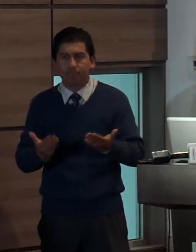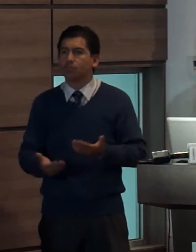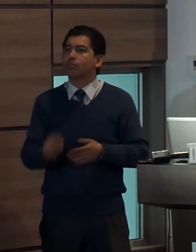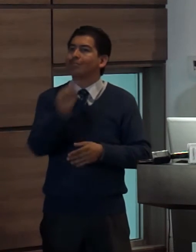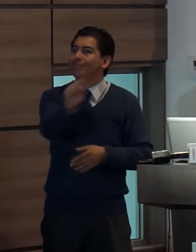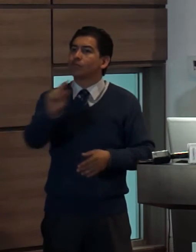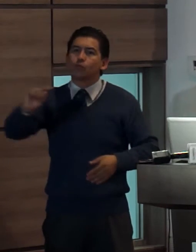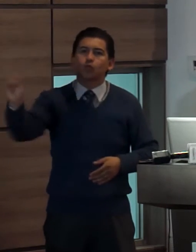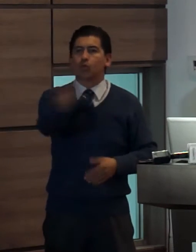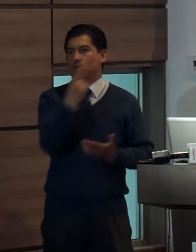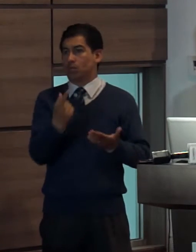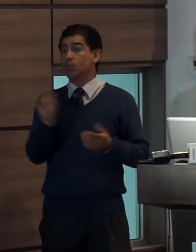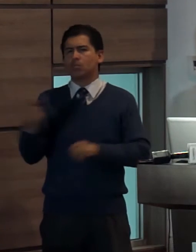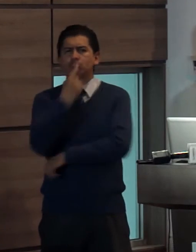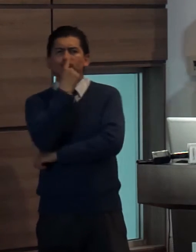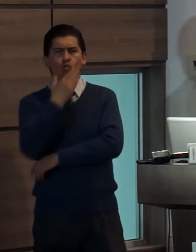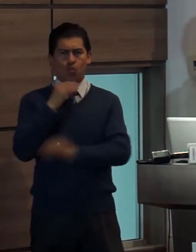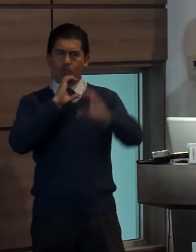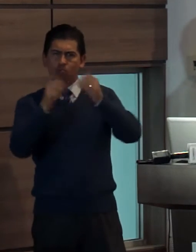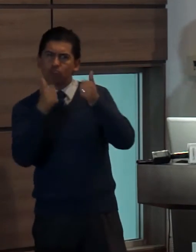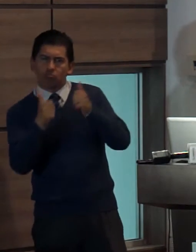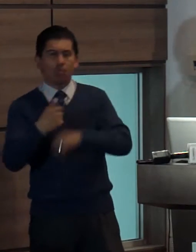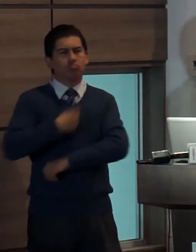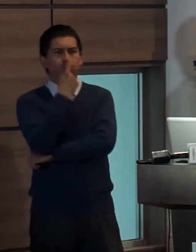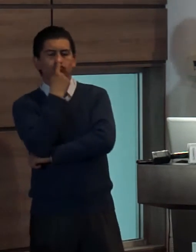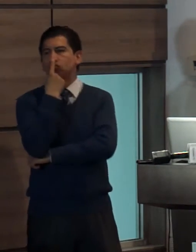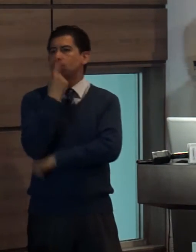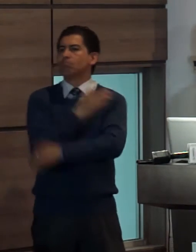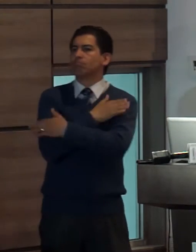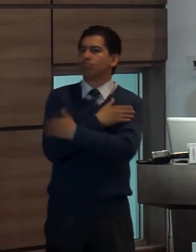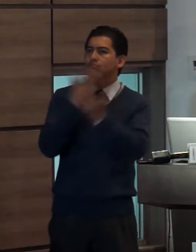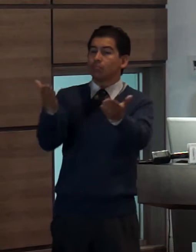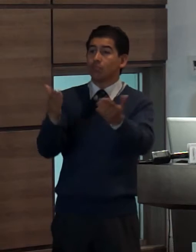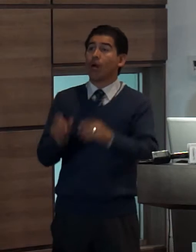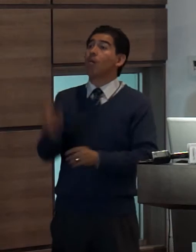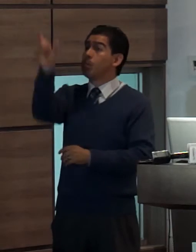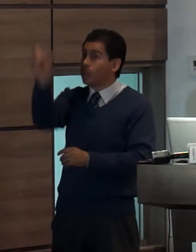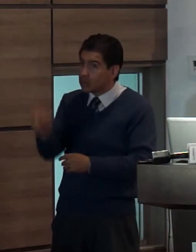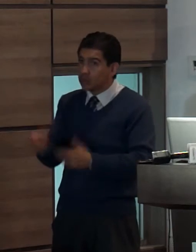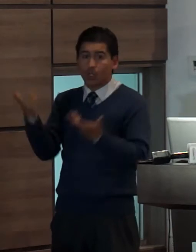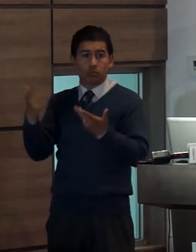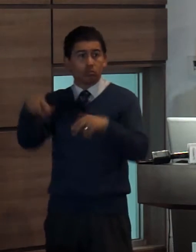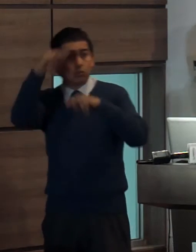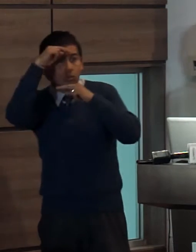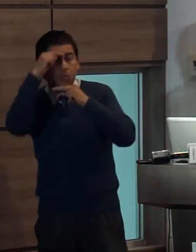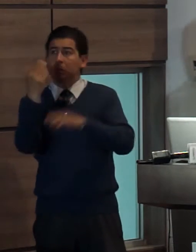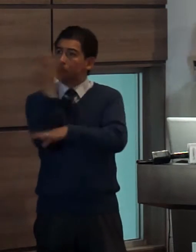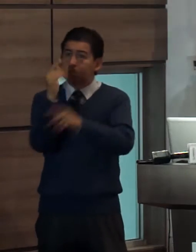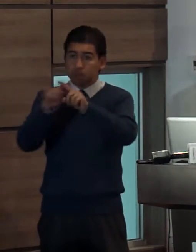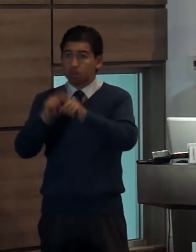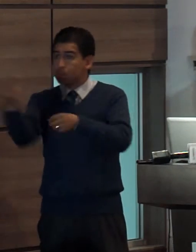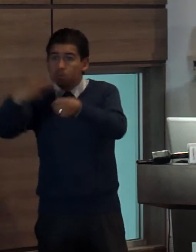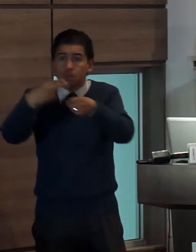ciudadanos interesados en una comunicación de calidad a las trabajadoras y trabajadores de los medios de comunicación